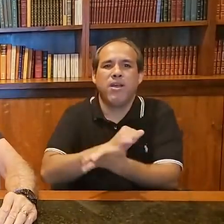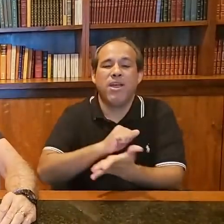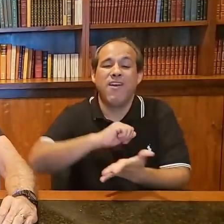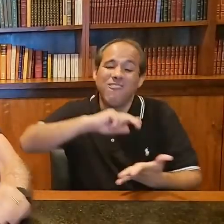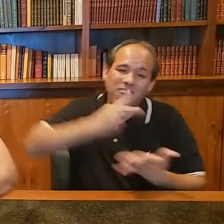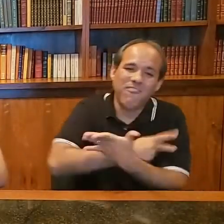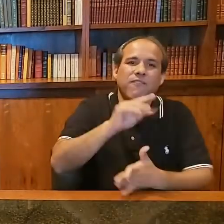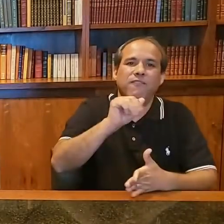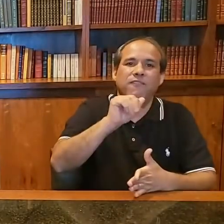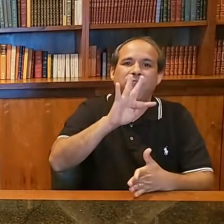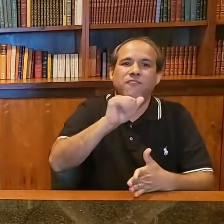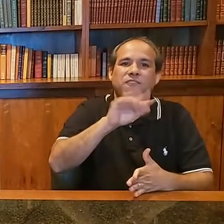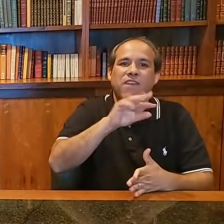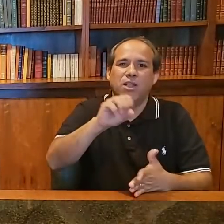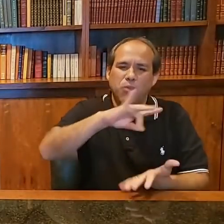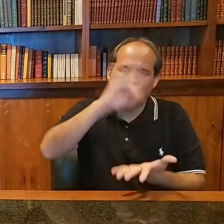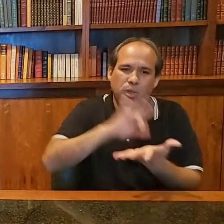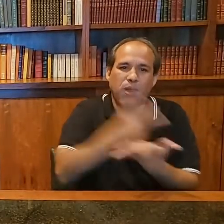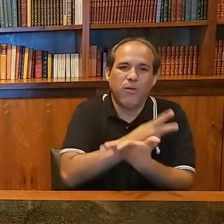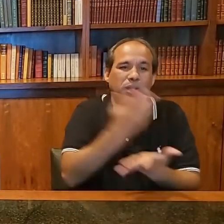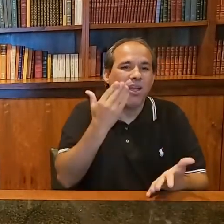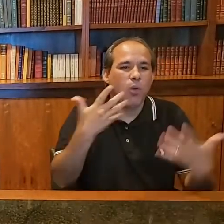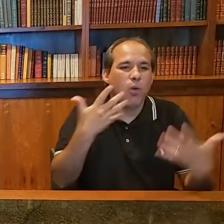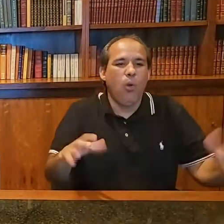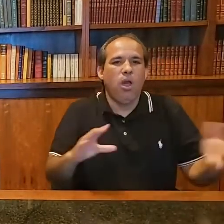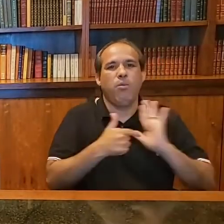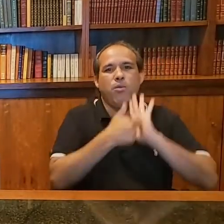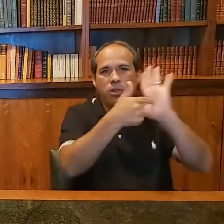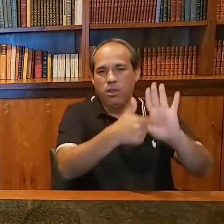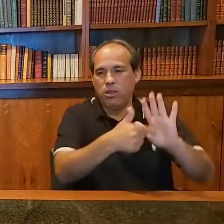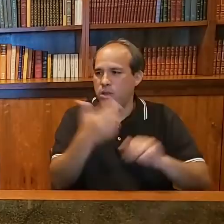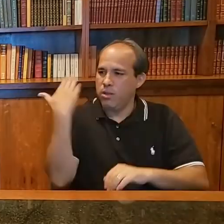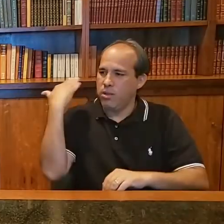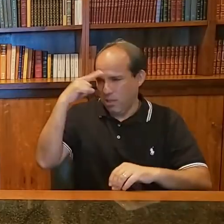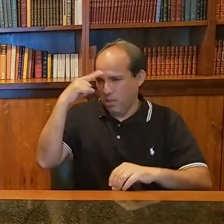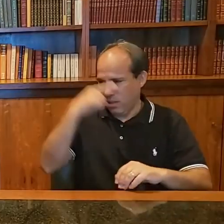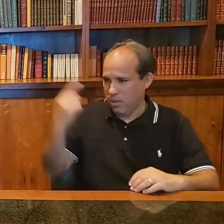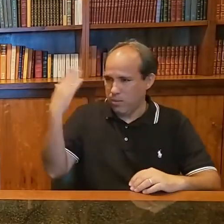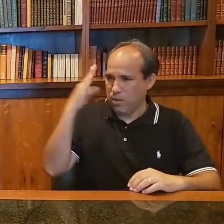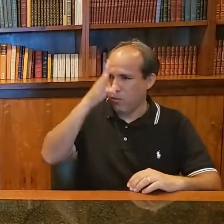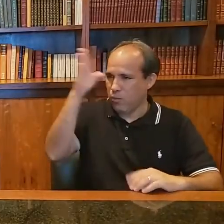Semana passada, tive, Milton, no Amazonas, e tive lá